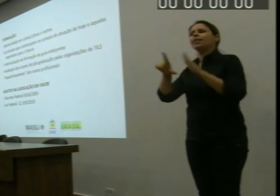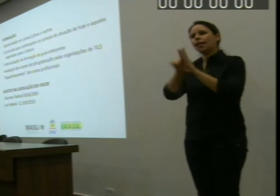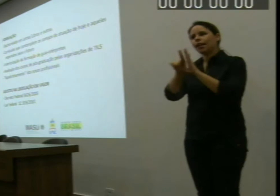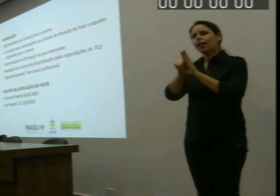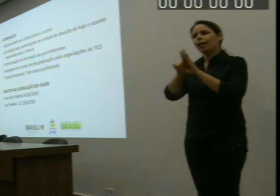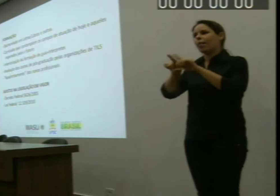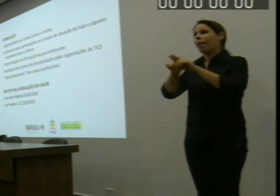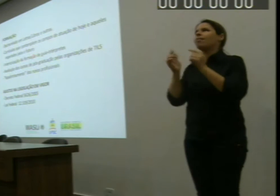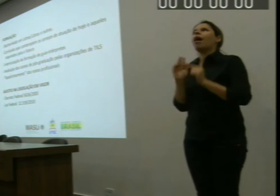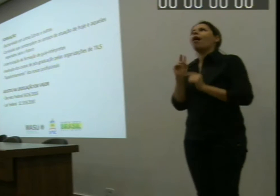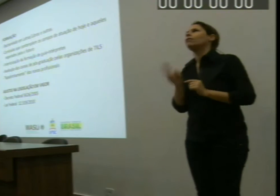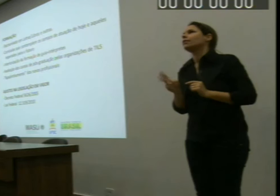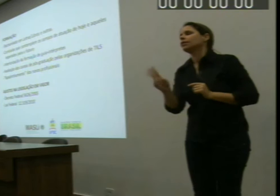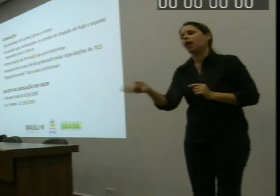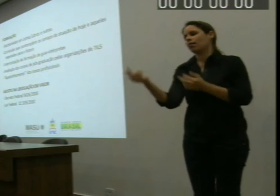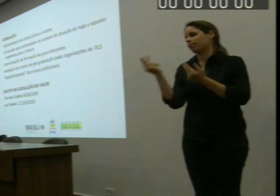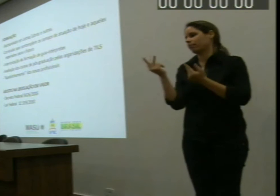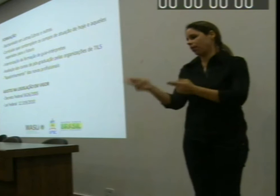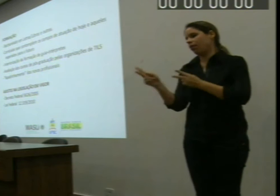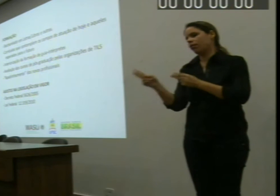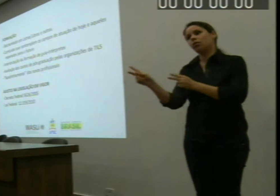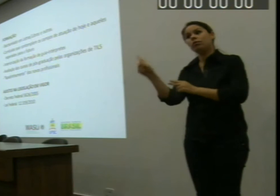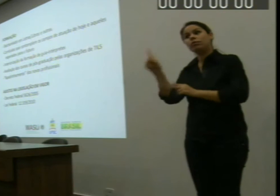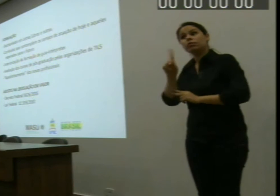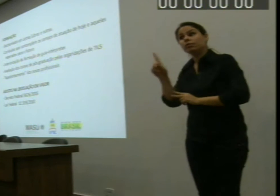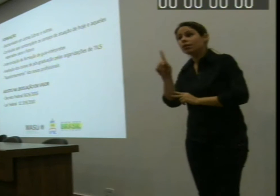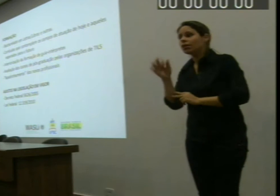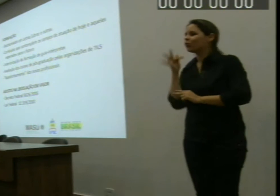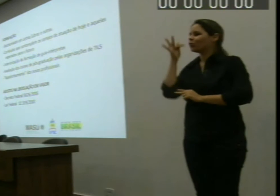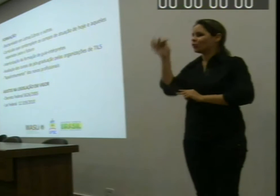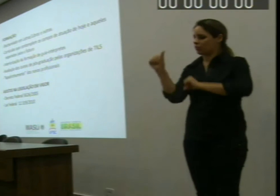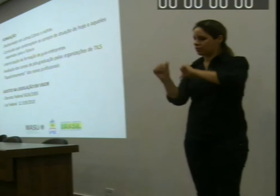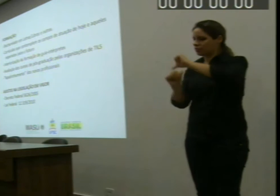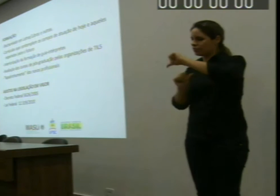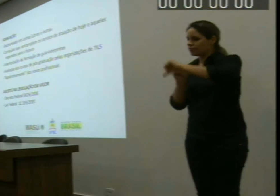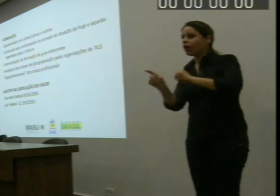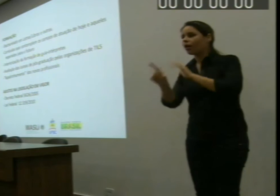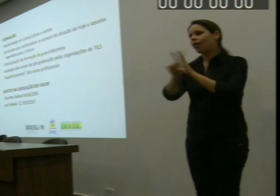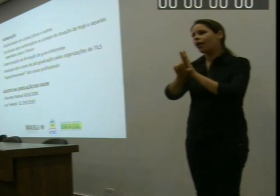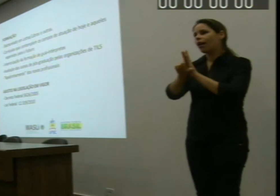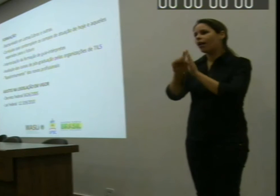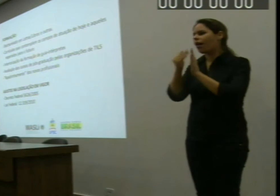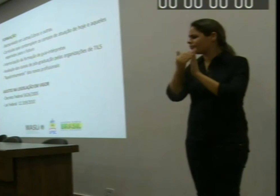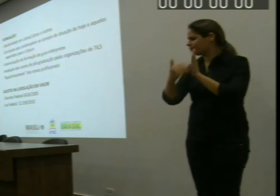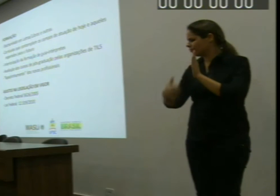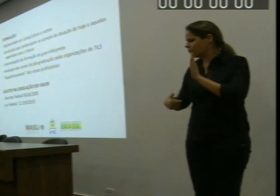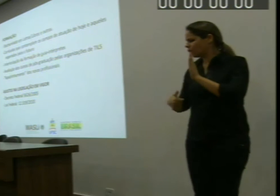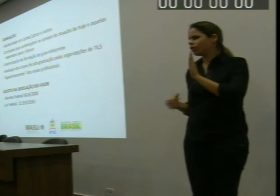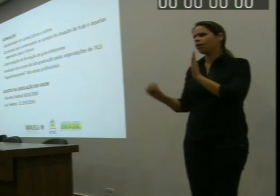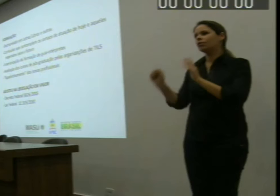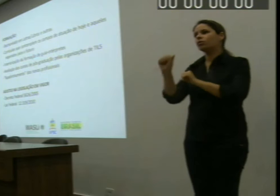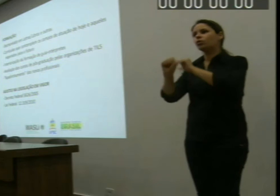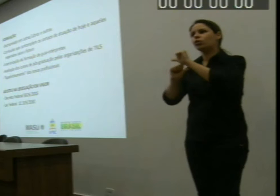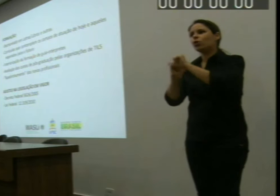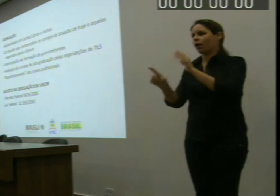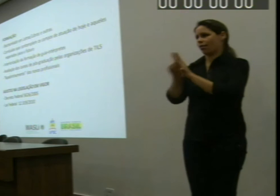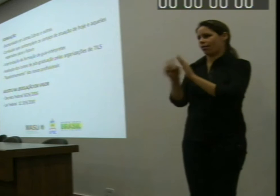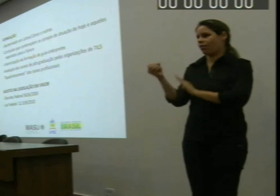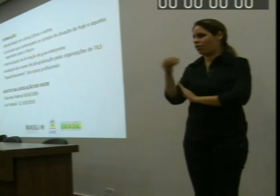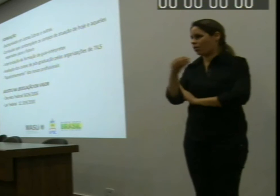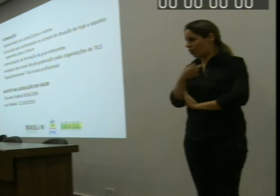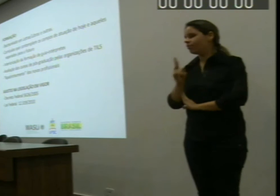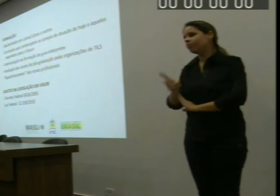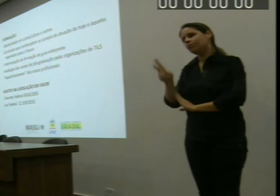a cada tempo elas vão mudando tá vão surgindo novas as antigas vão sendo derrubadas às vezes sendo